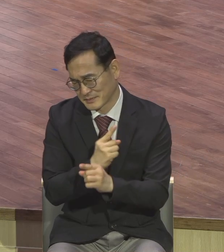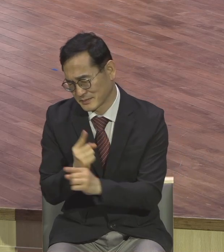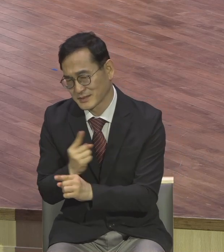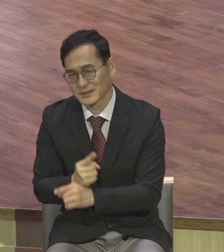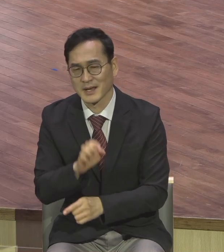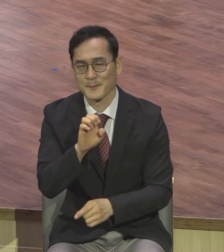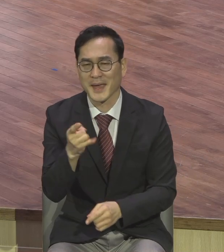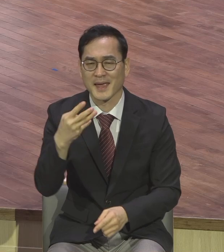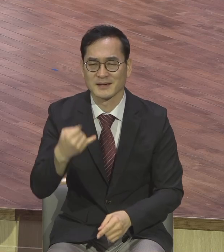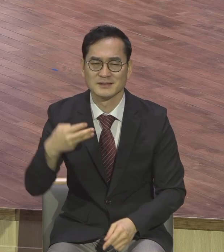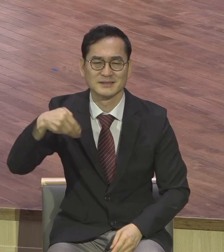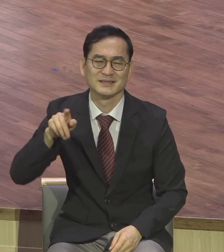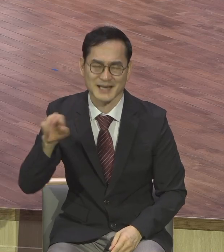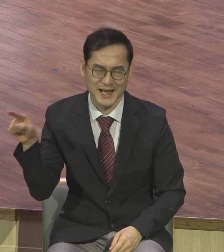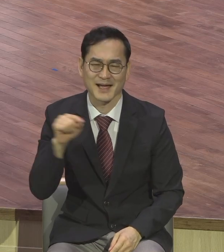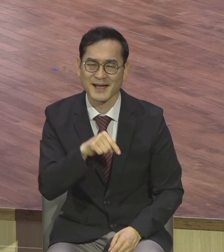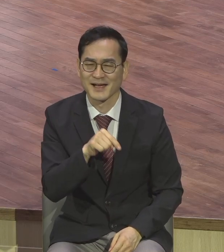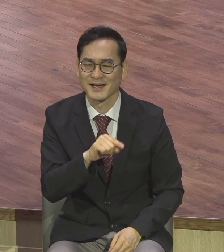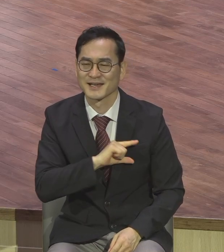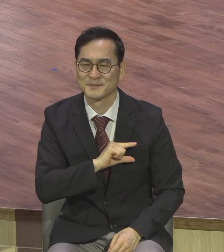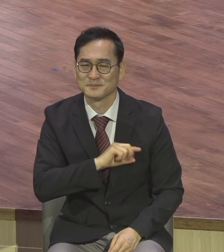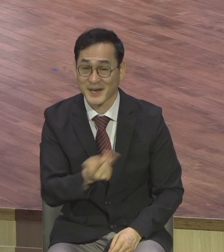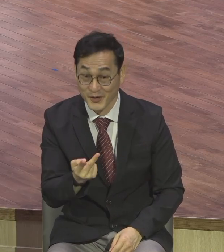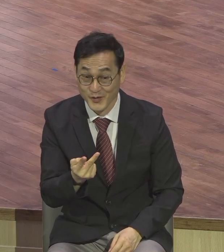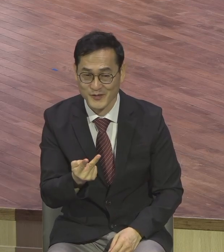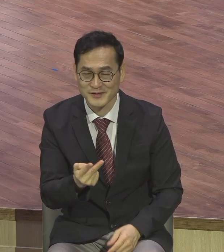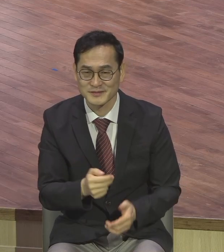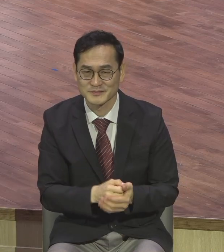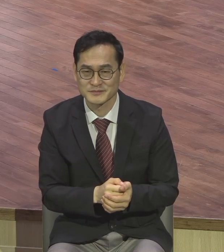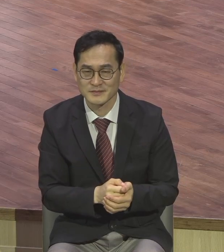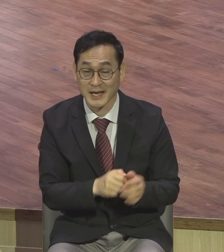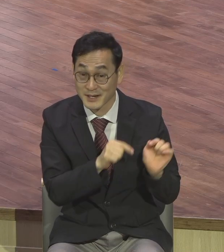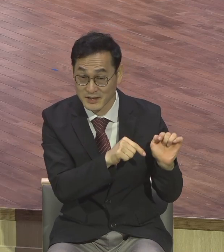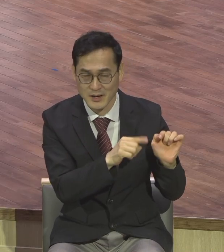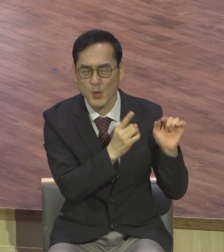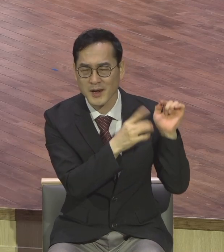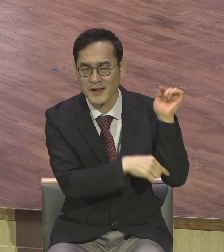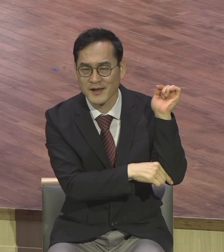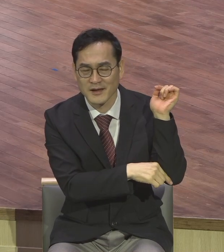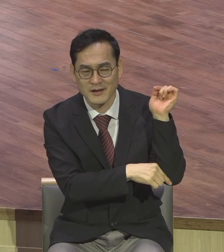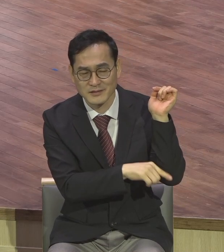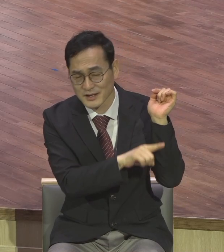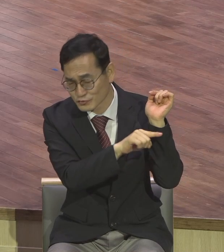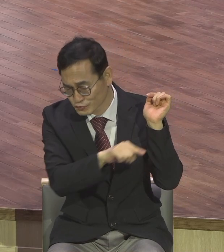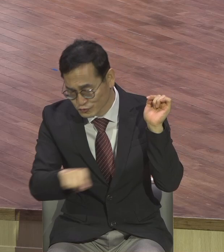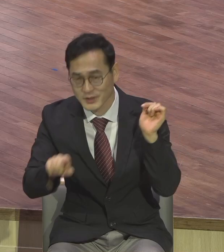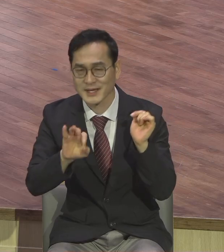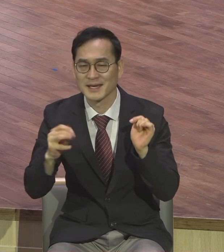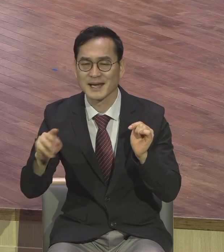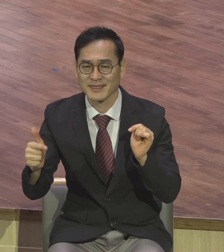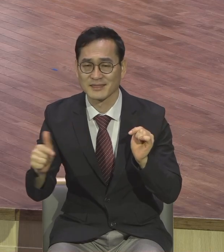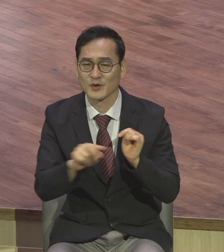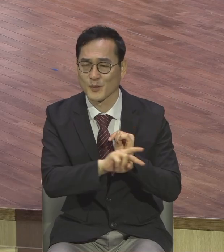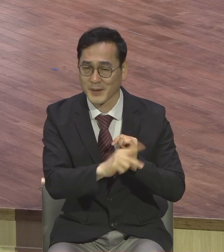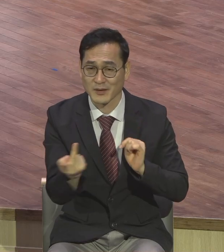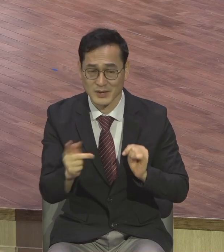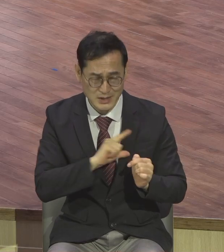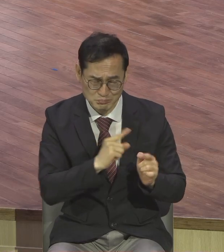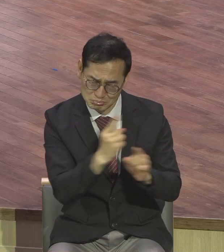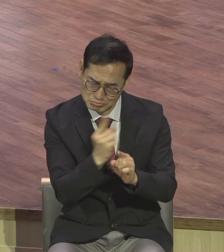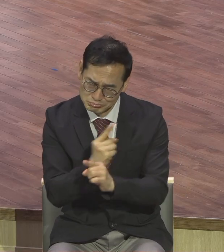땅은 그대로예요. 지금 이 미군이 아프가니스탄을 철수를 하면서